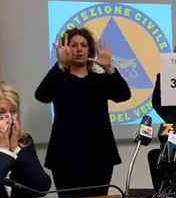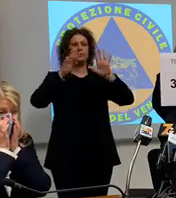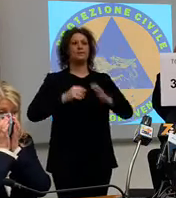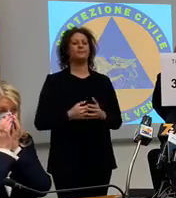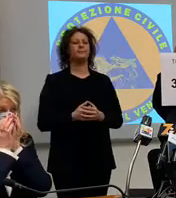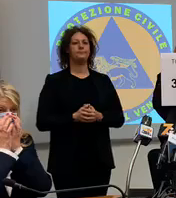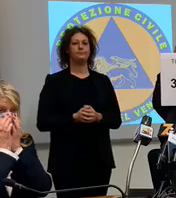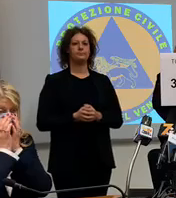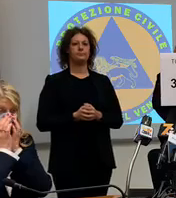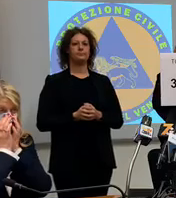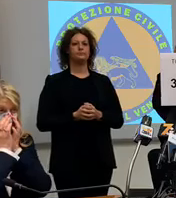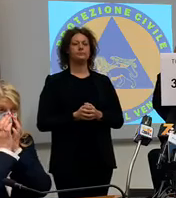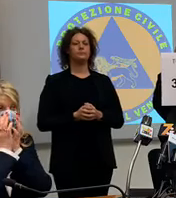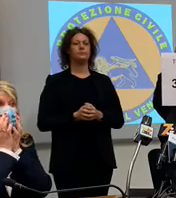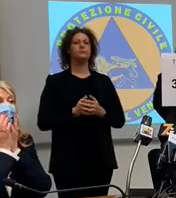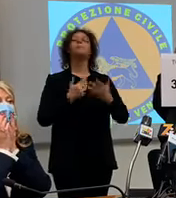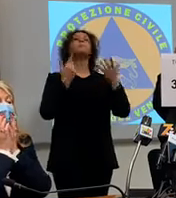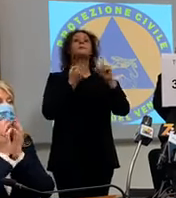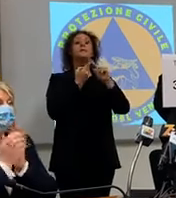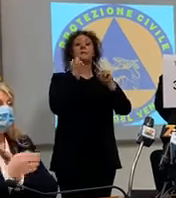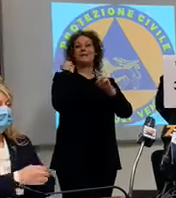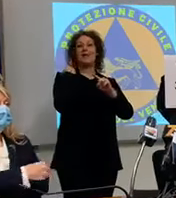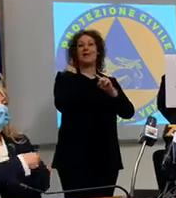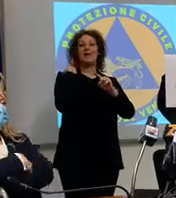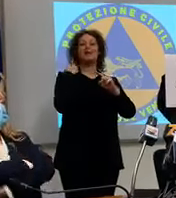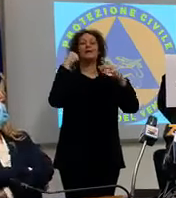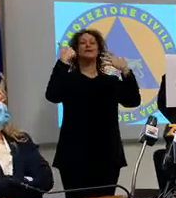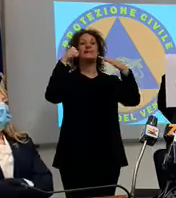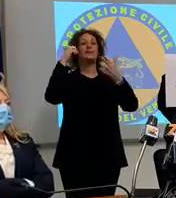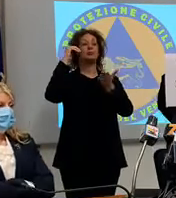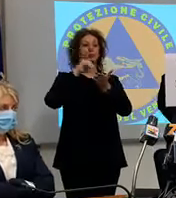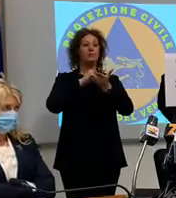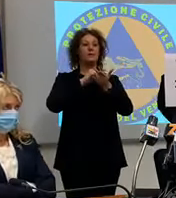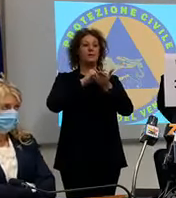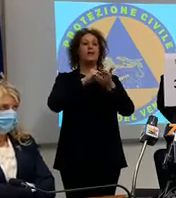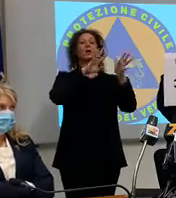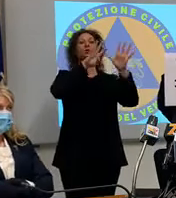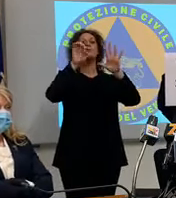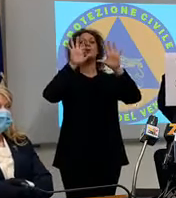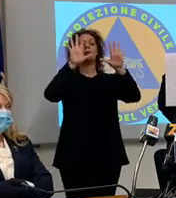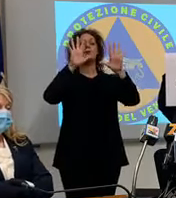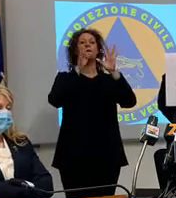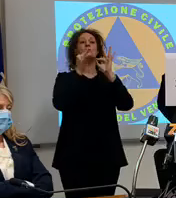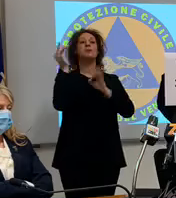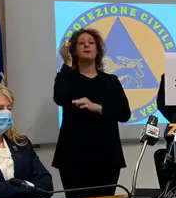0.689 ieri abbiam fatto 16810 tamponi